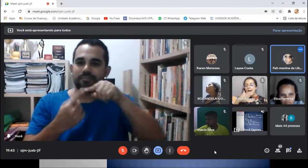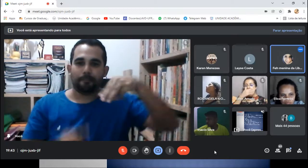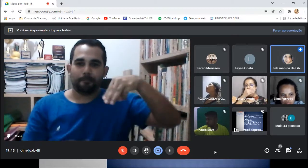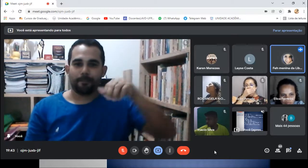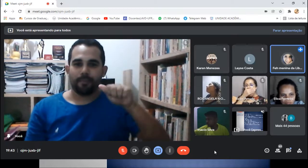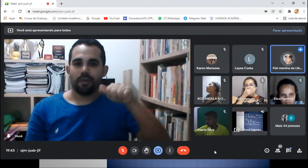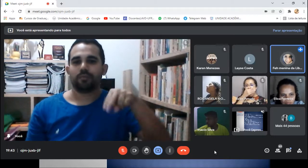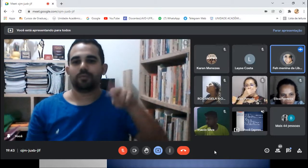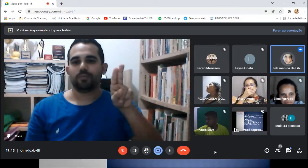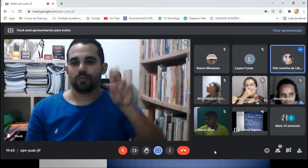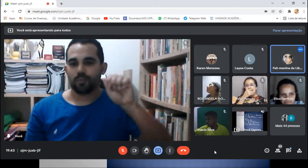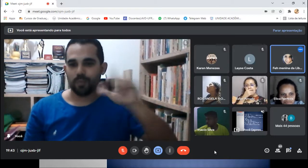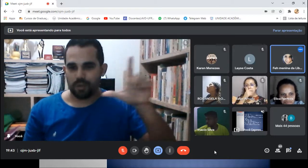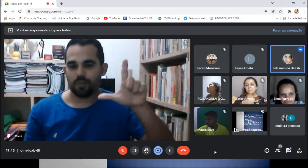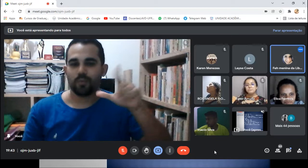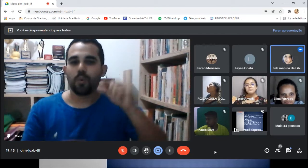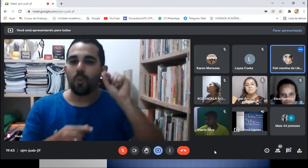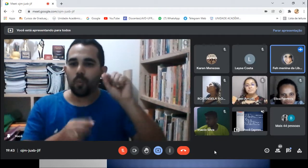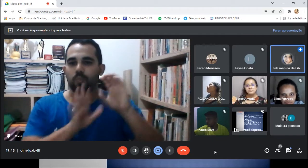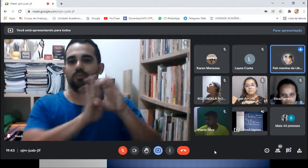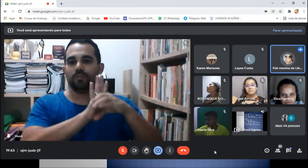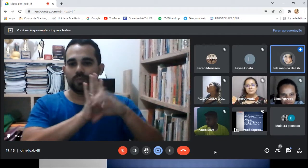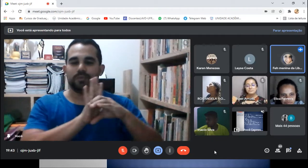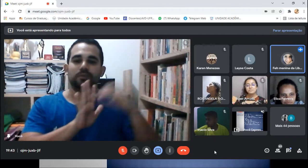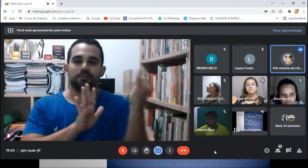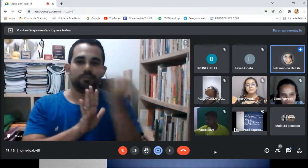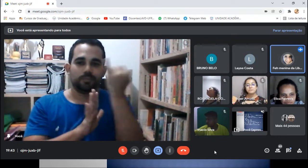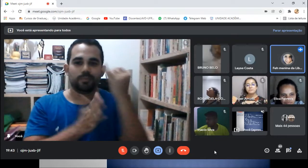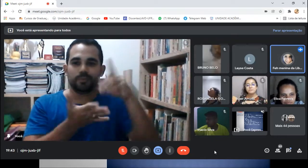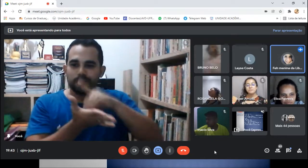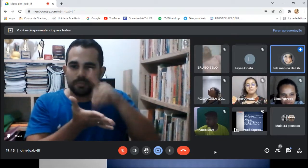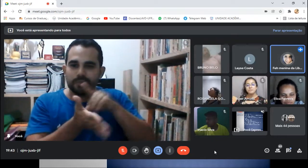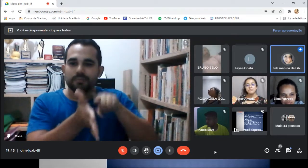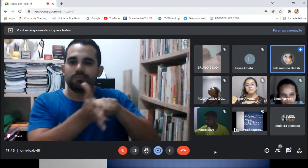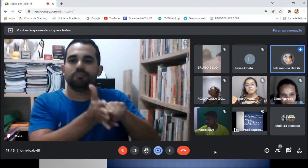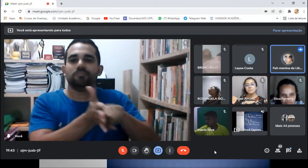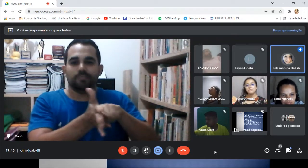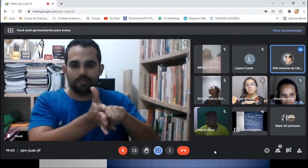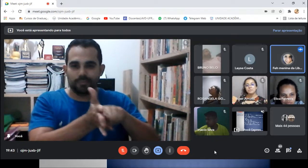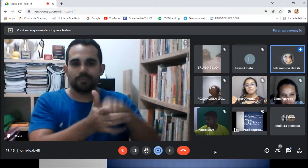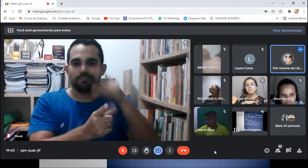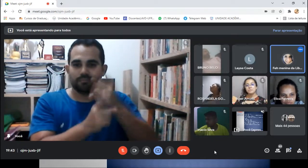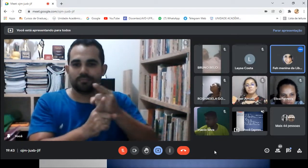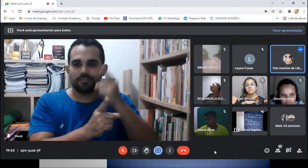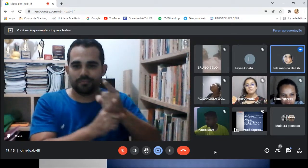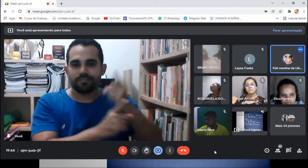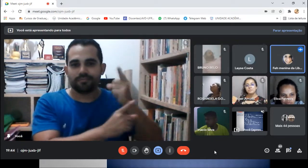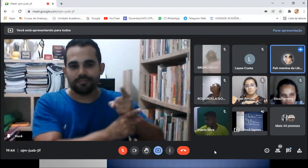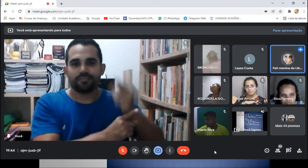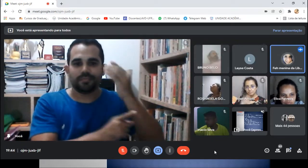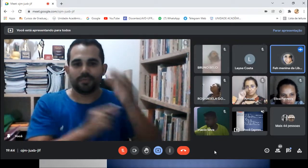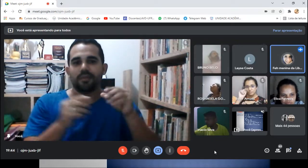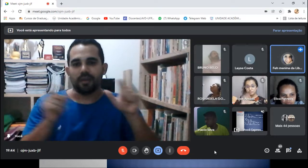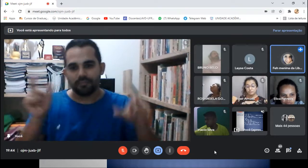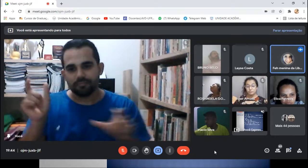Esse termo 8, que traz o conceito de manual, é bastante importante, como a gente encontrou